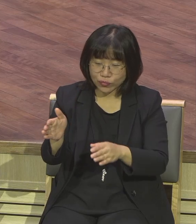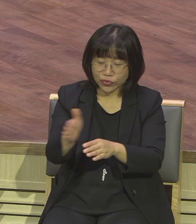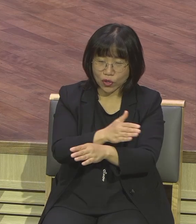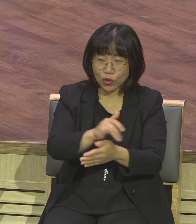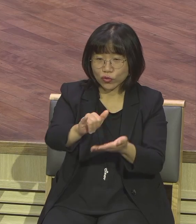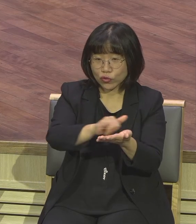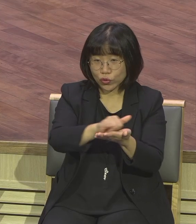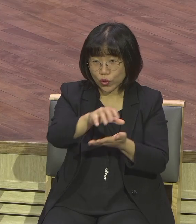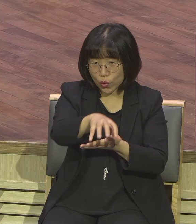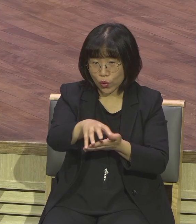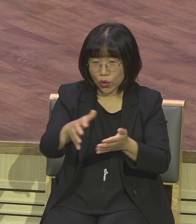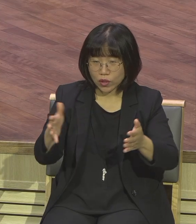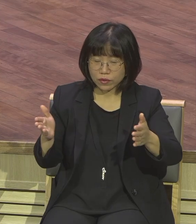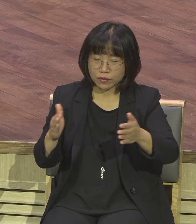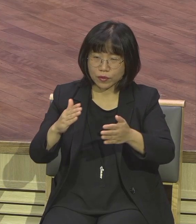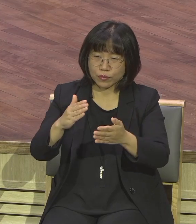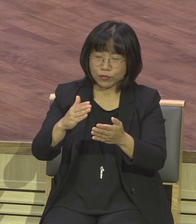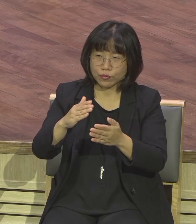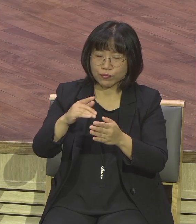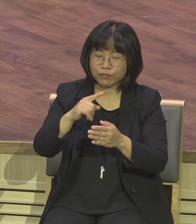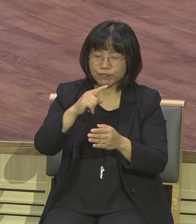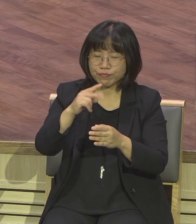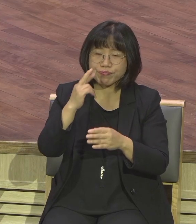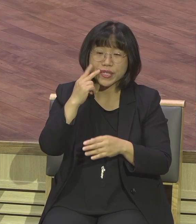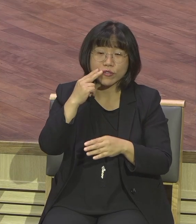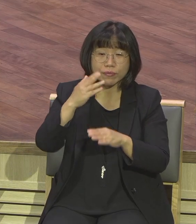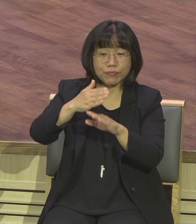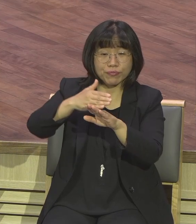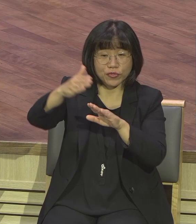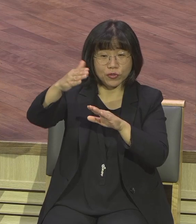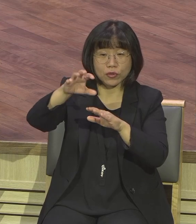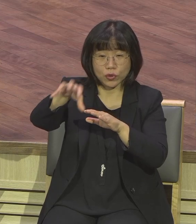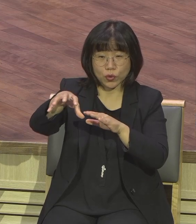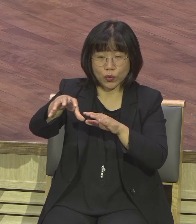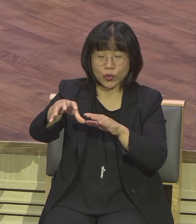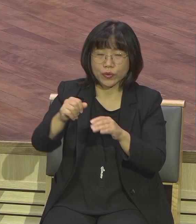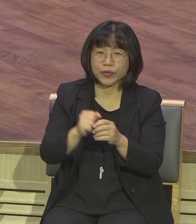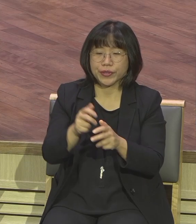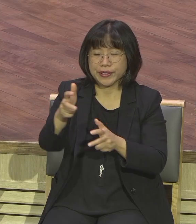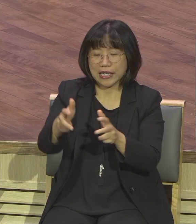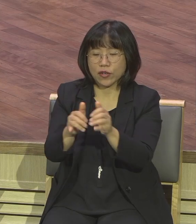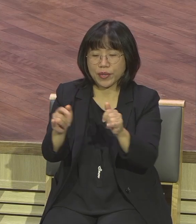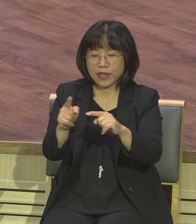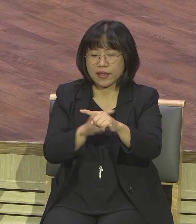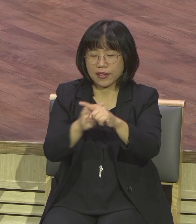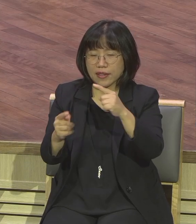뉴욕이죠. 그러니까 북미주 쪽으로 했는데 북미주